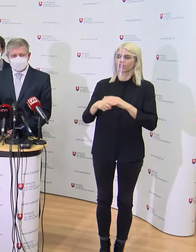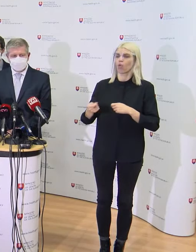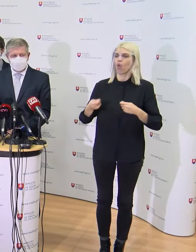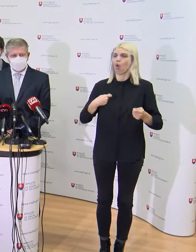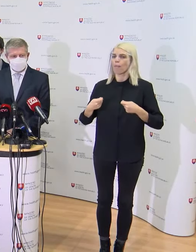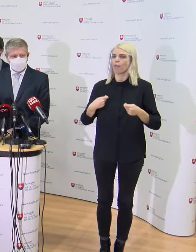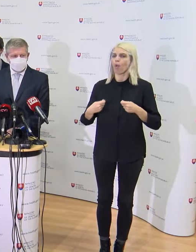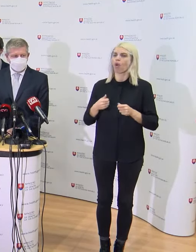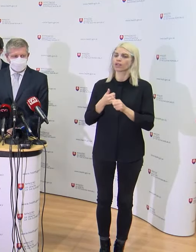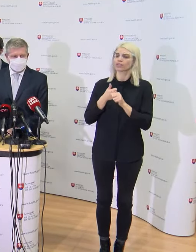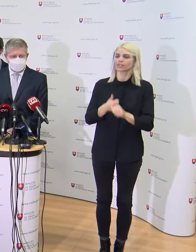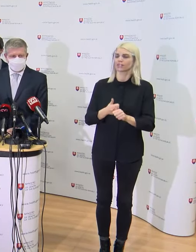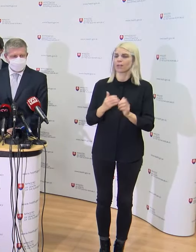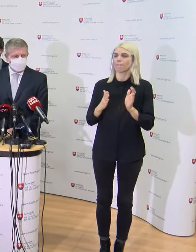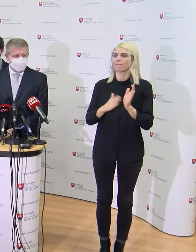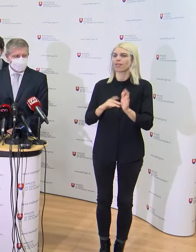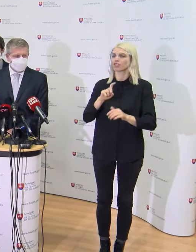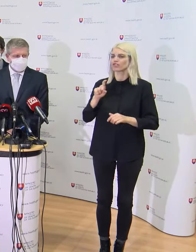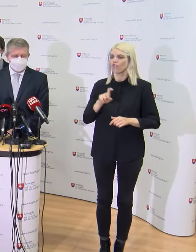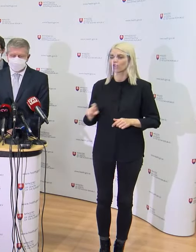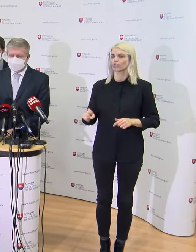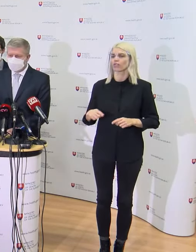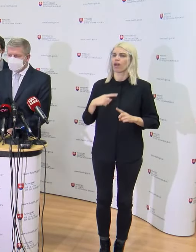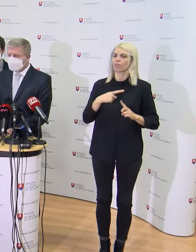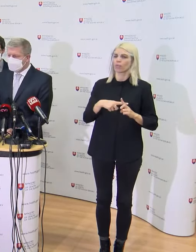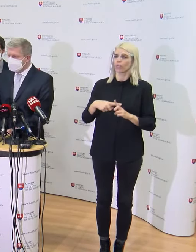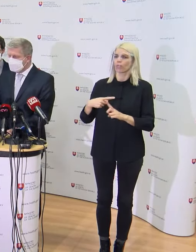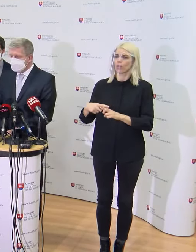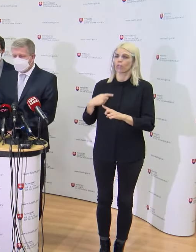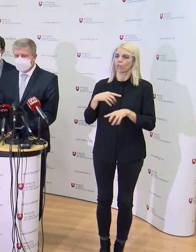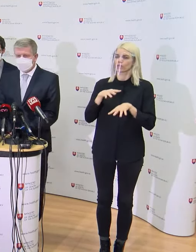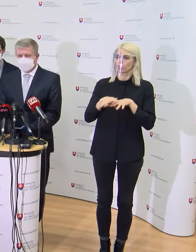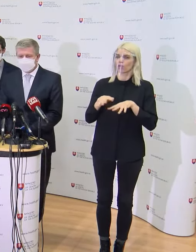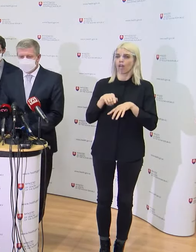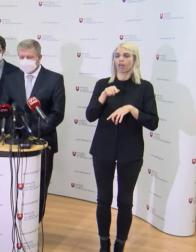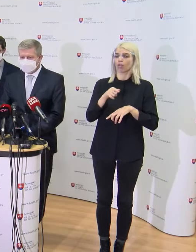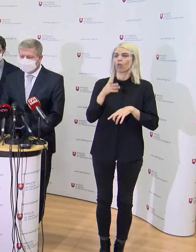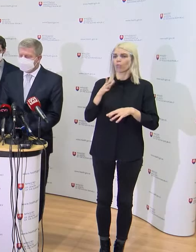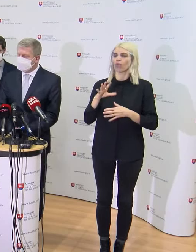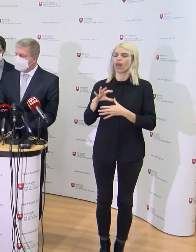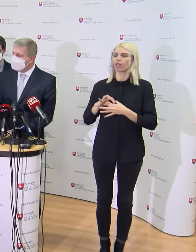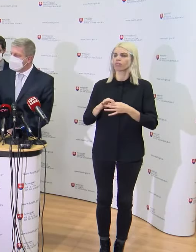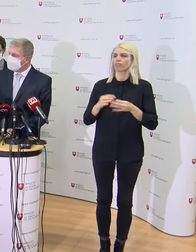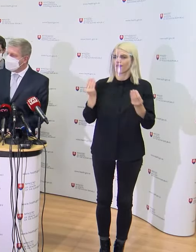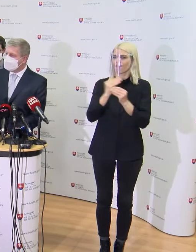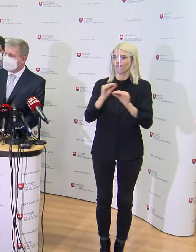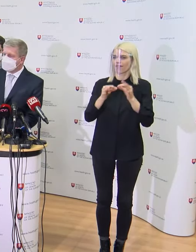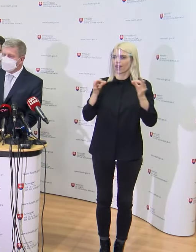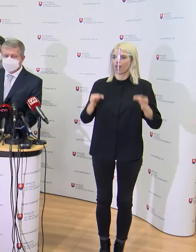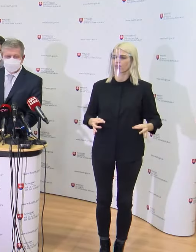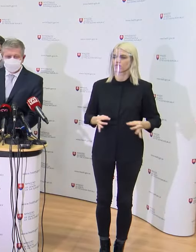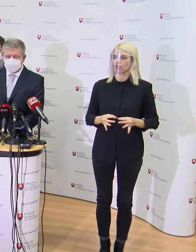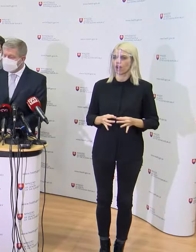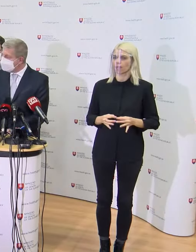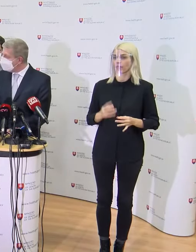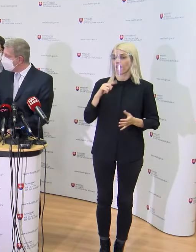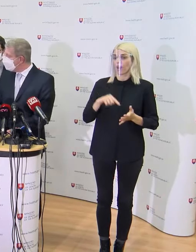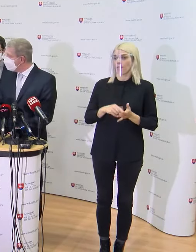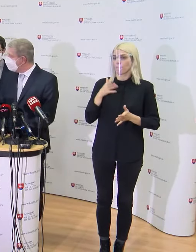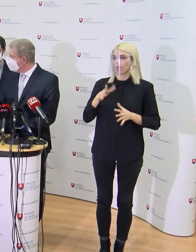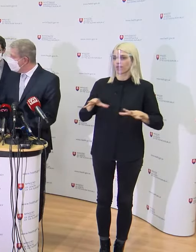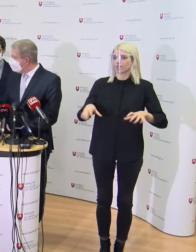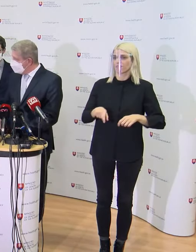metrov štvorcových a tak ďalej, všetko bude samozrejme súčasťami vyhlášok, pokiaľ teda tieto opatrenia budú schválené.